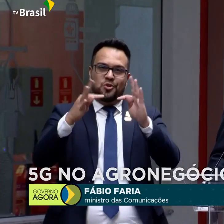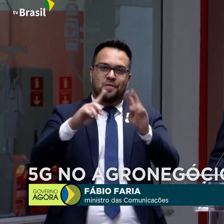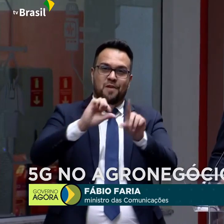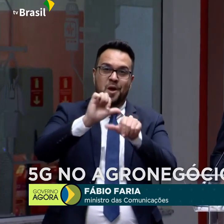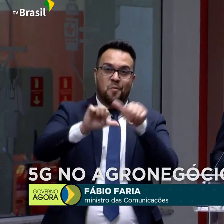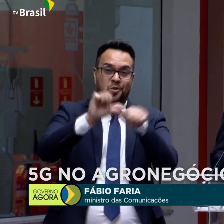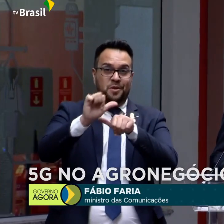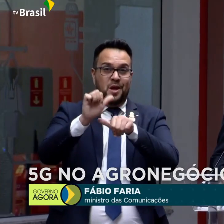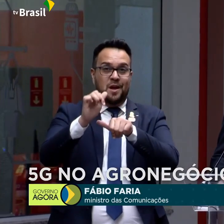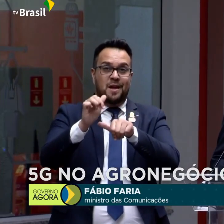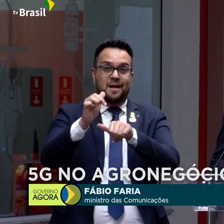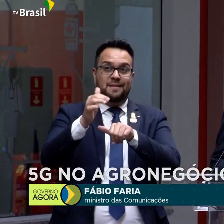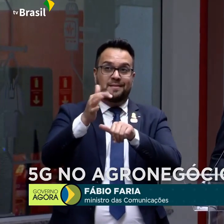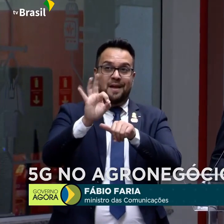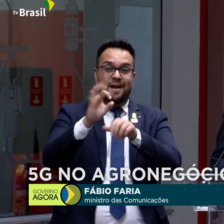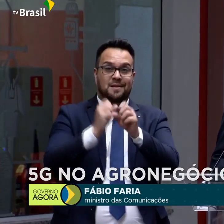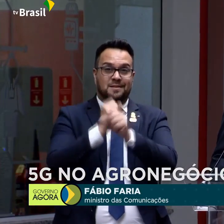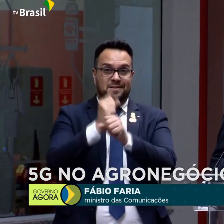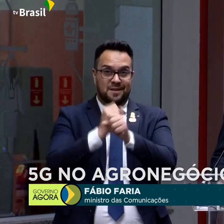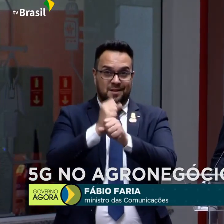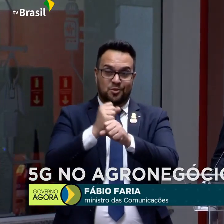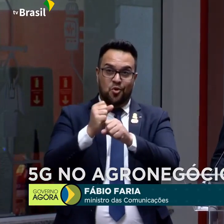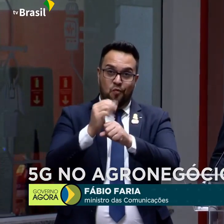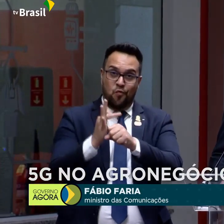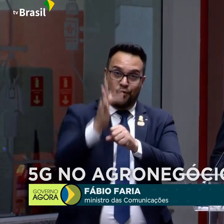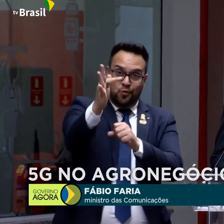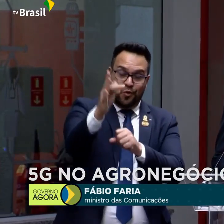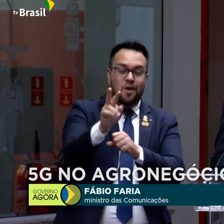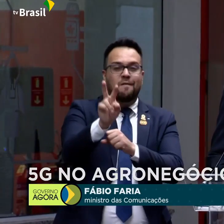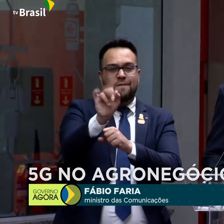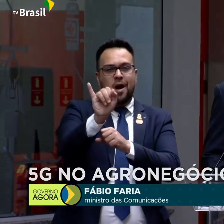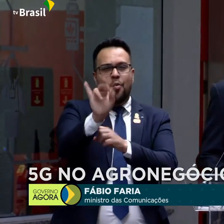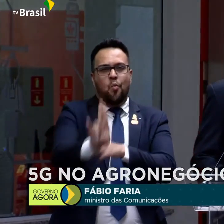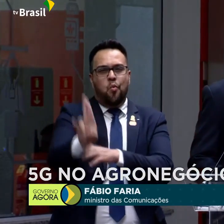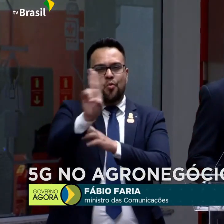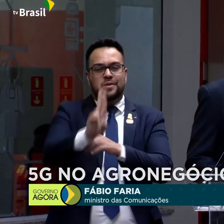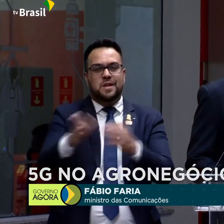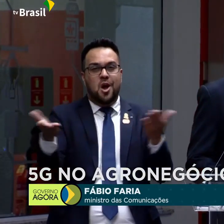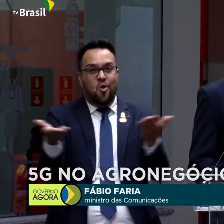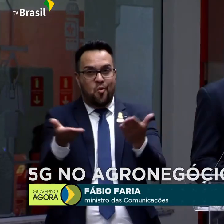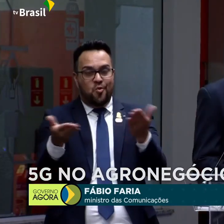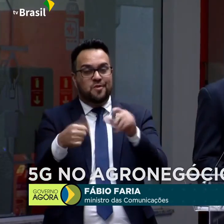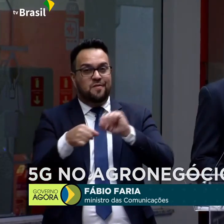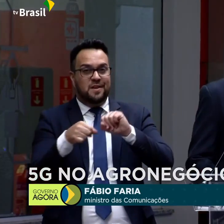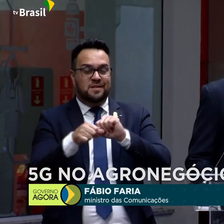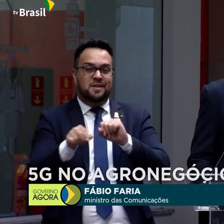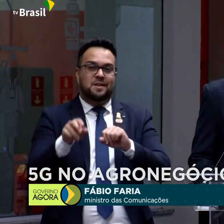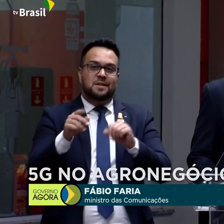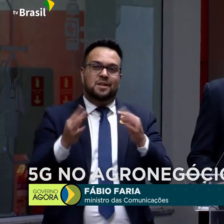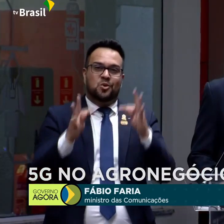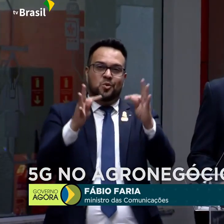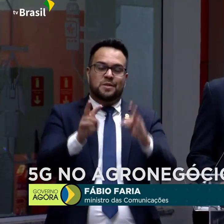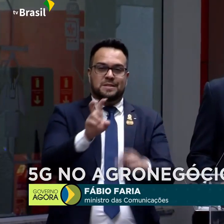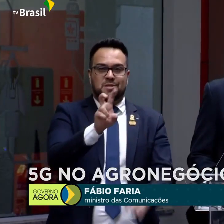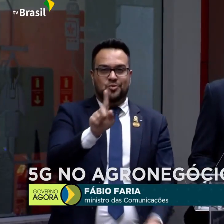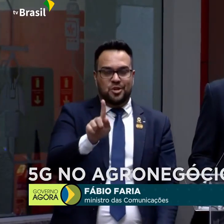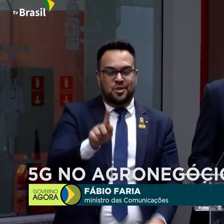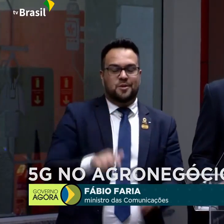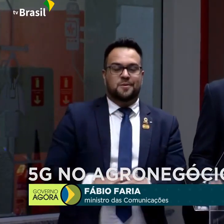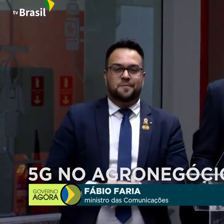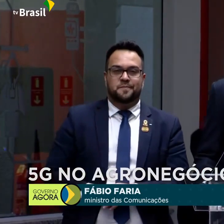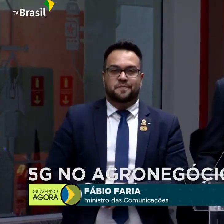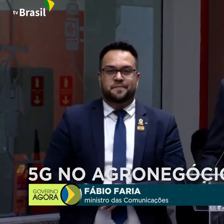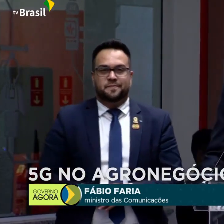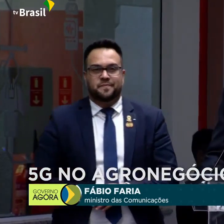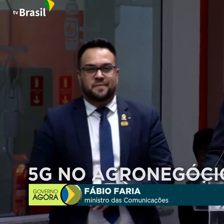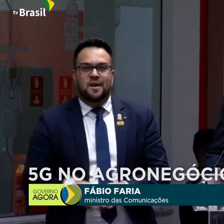década nossa. Os próximos 10 anos, nós iremos usufruir do que estamos fazendo aqui hoje, que é a tecnologia do 5G. Nós